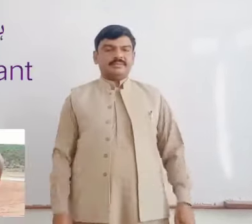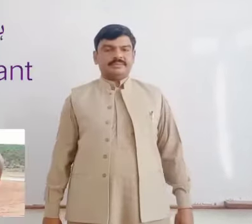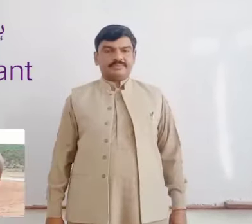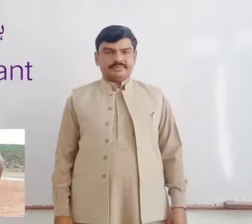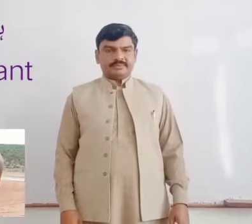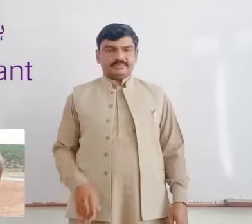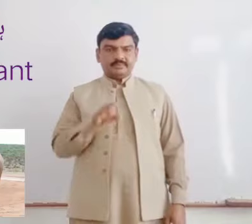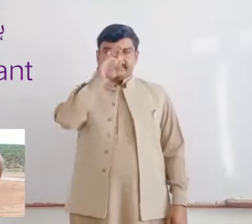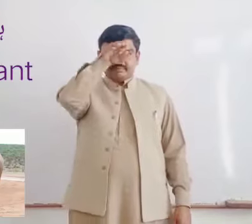हाथी,